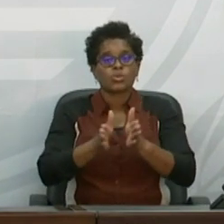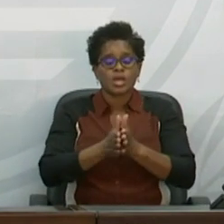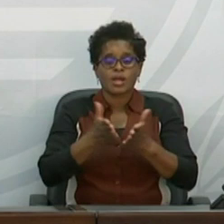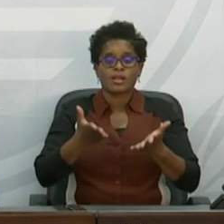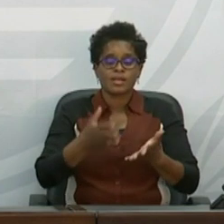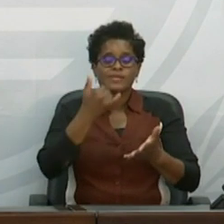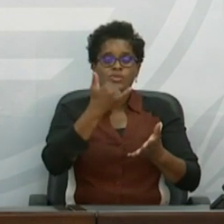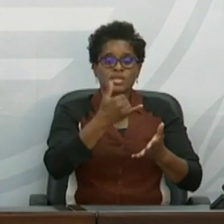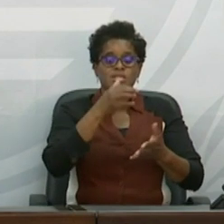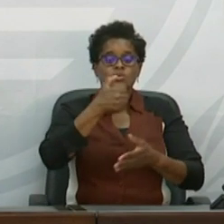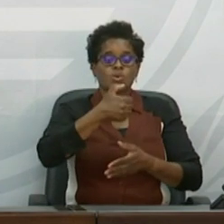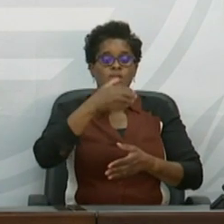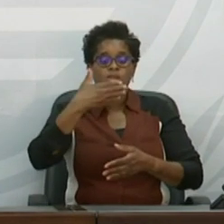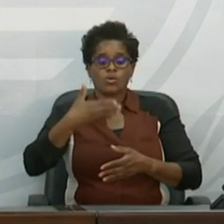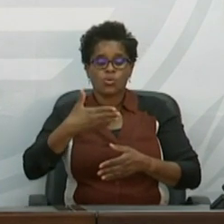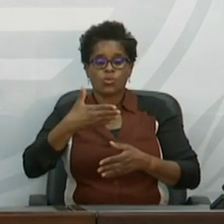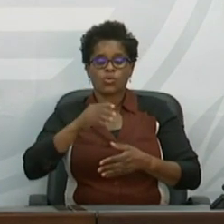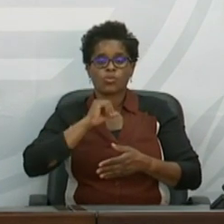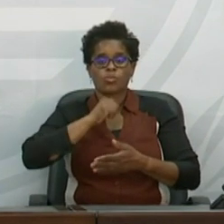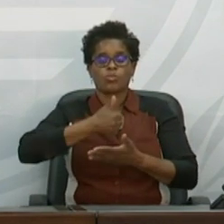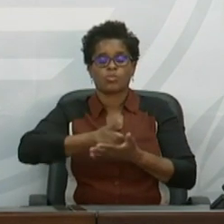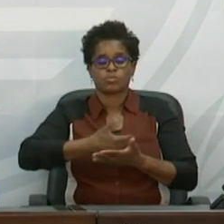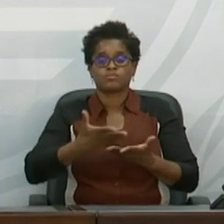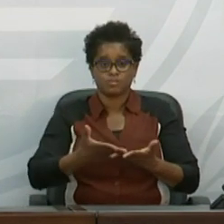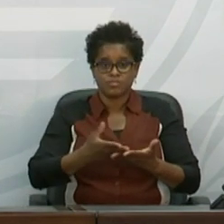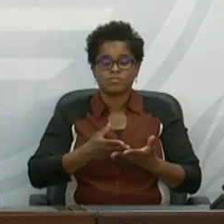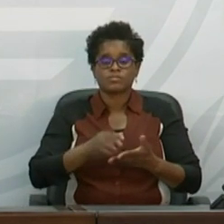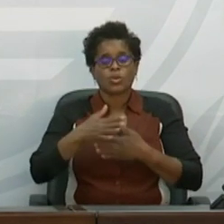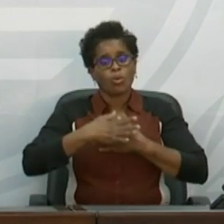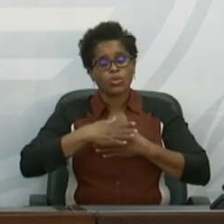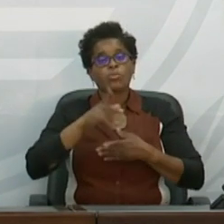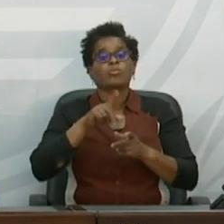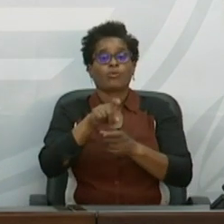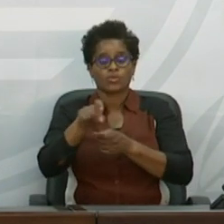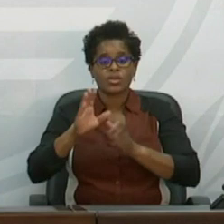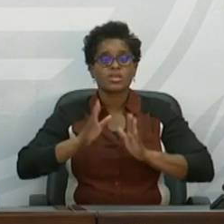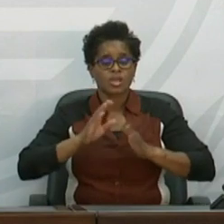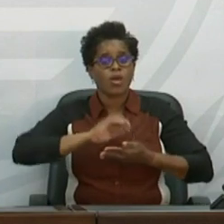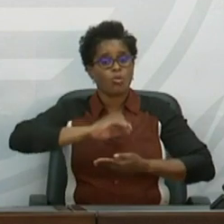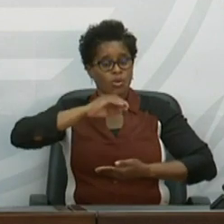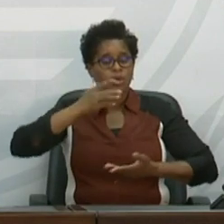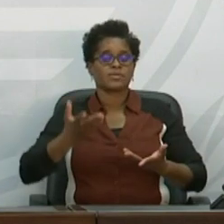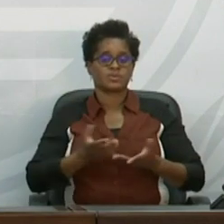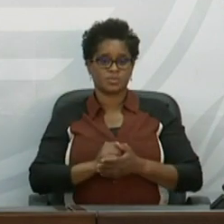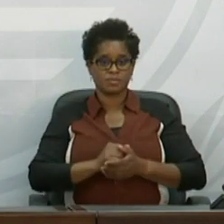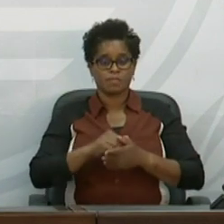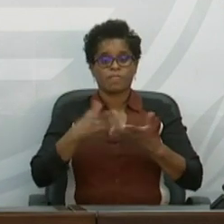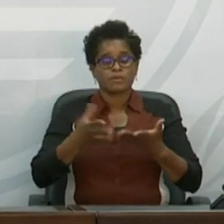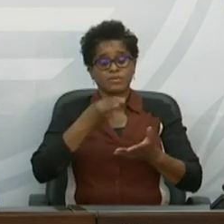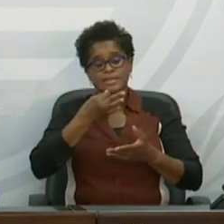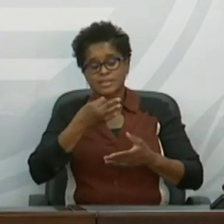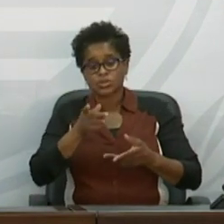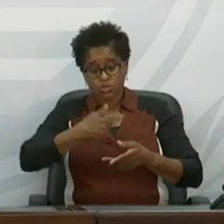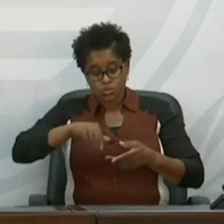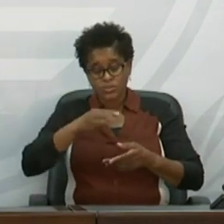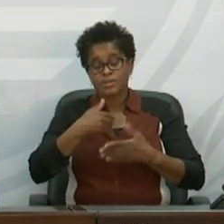de 251 óbitos por causa do Covid-19, já acumulados, o que nos dá uma